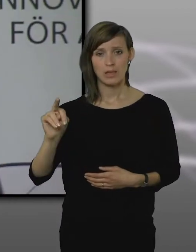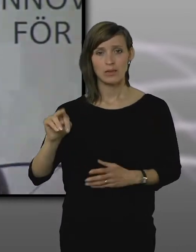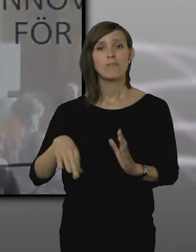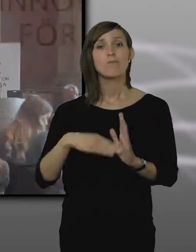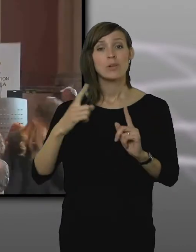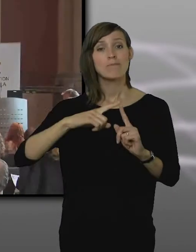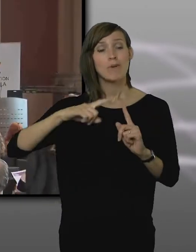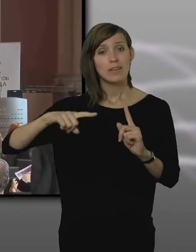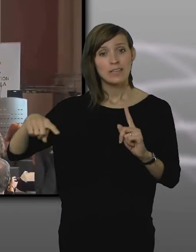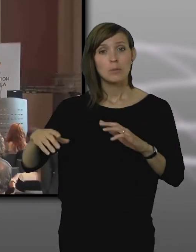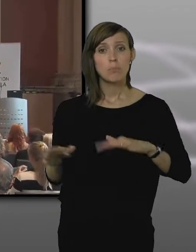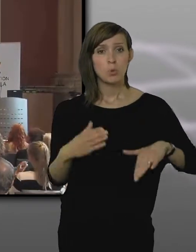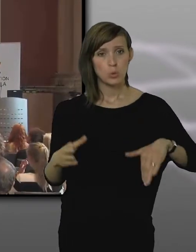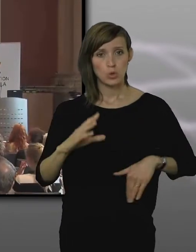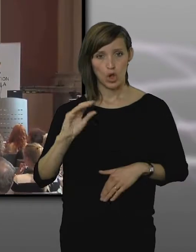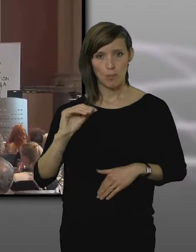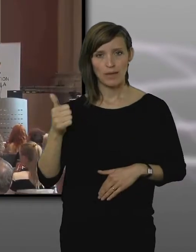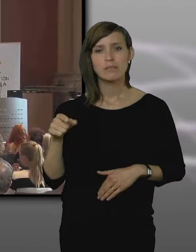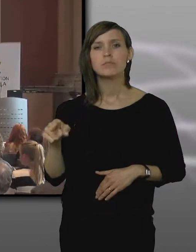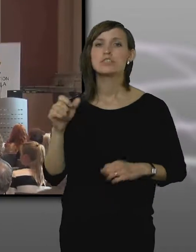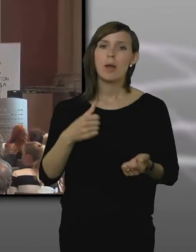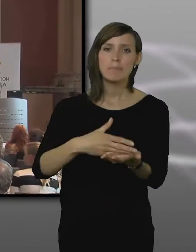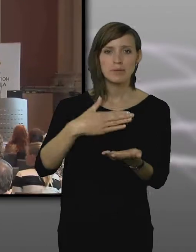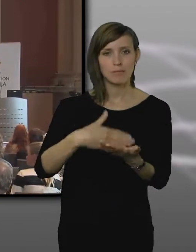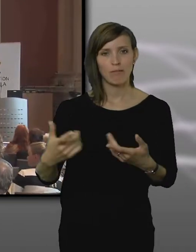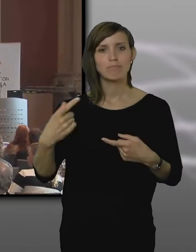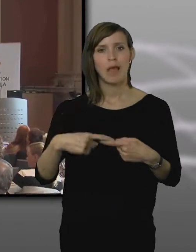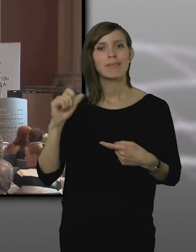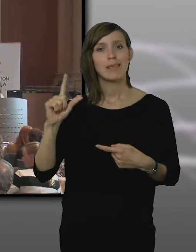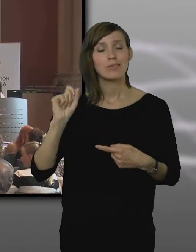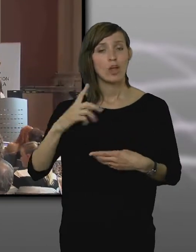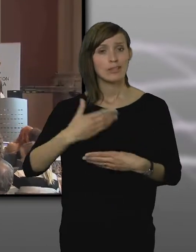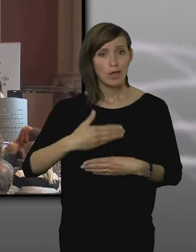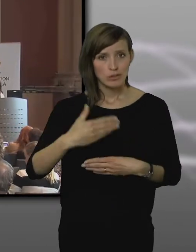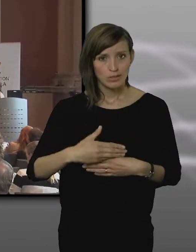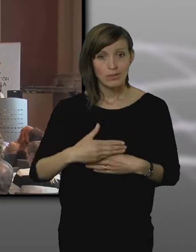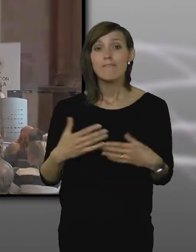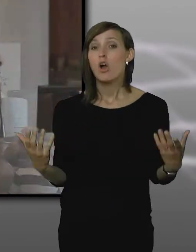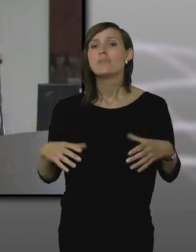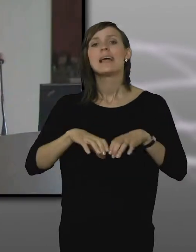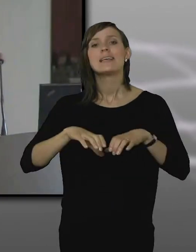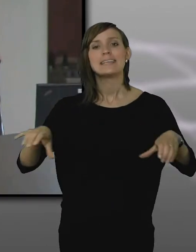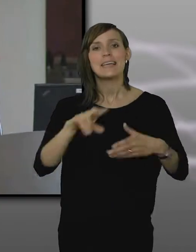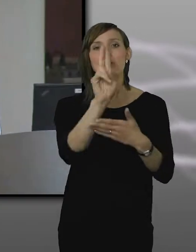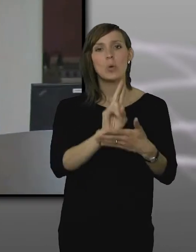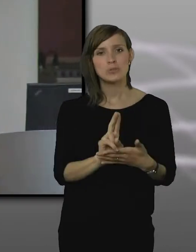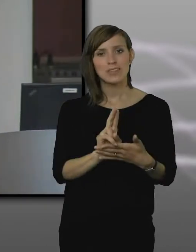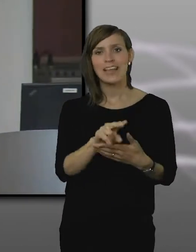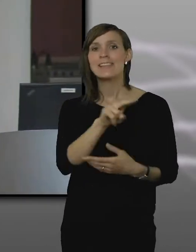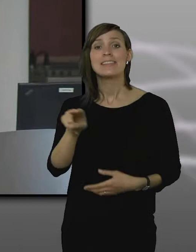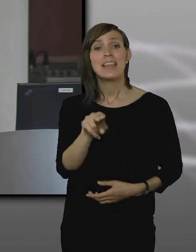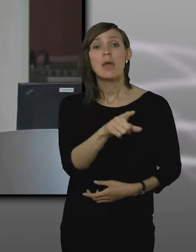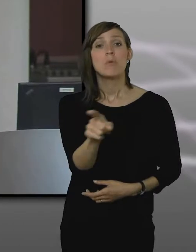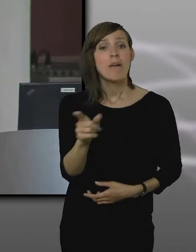presentera Digitalteatern. Digitalteatern, det är scenkonst on demand helt enkelt.